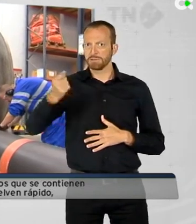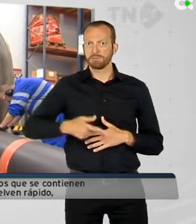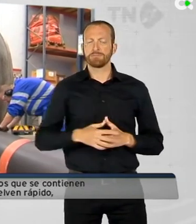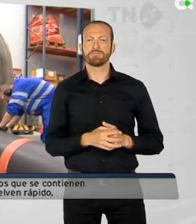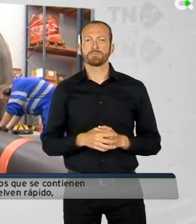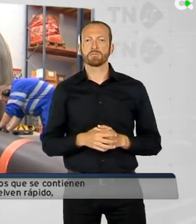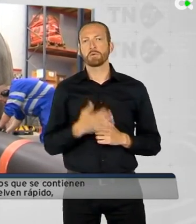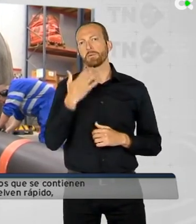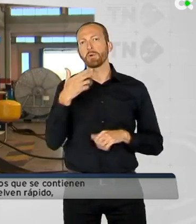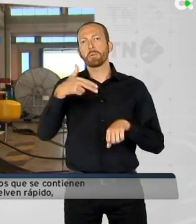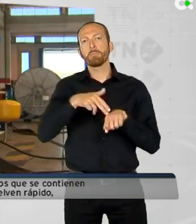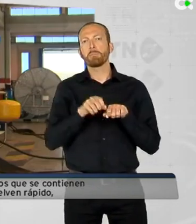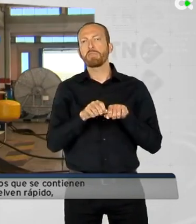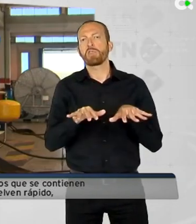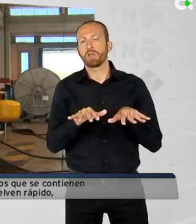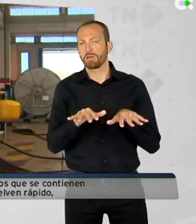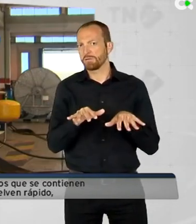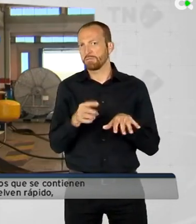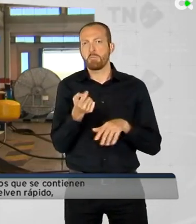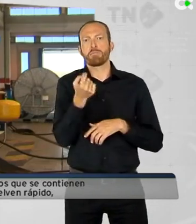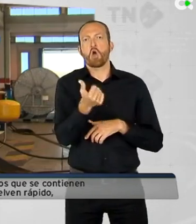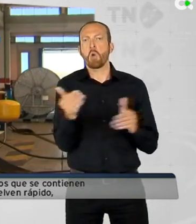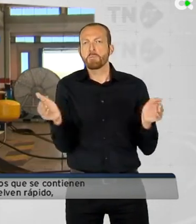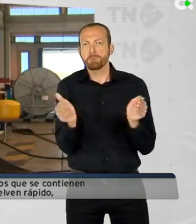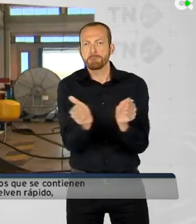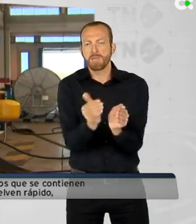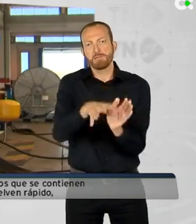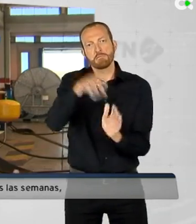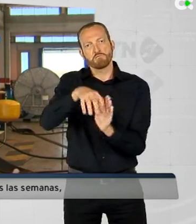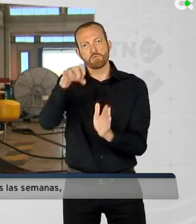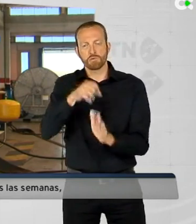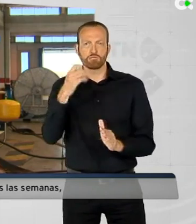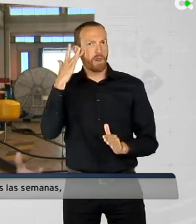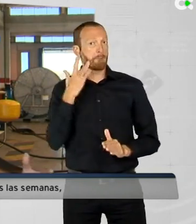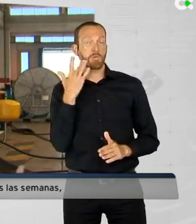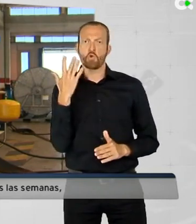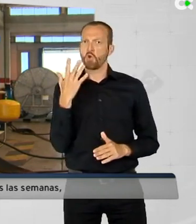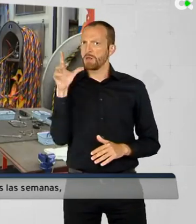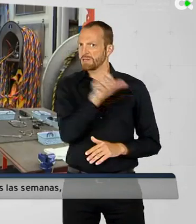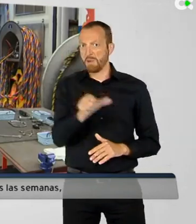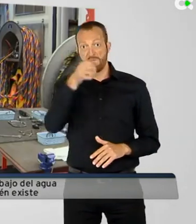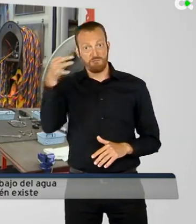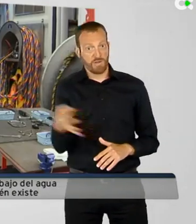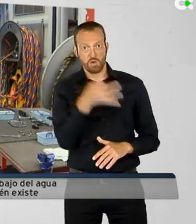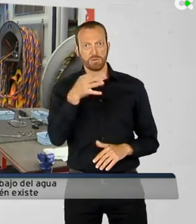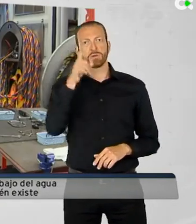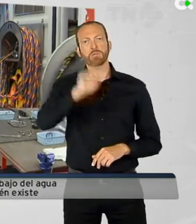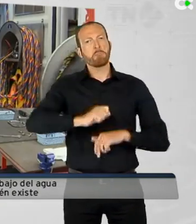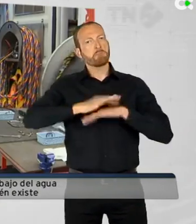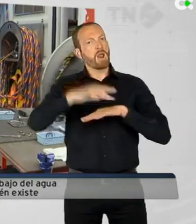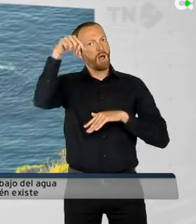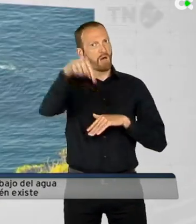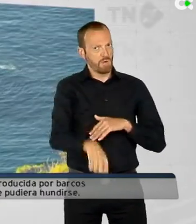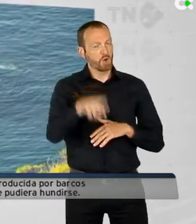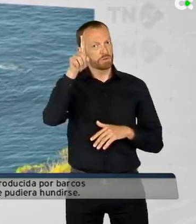frecuencia. Pequeños vertidos que se contienen y se resuelven rápido, casi todas las semanas. Incluso debajo del agua